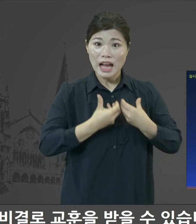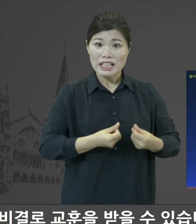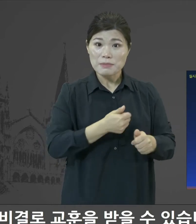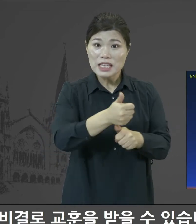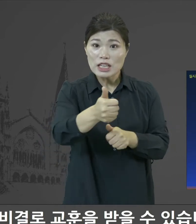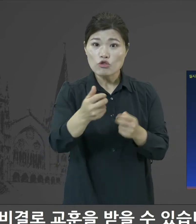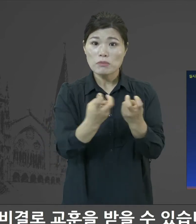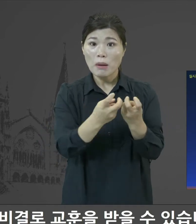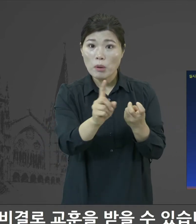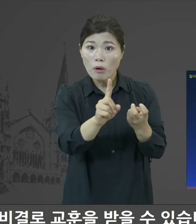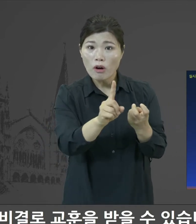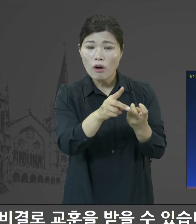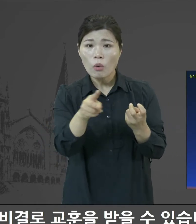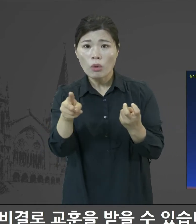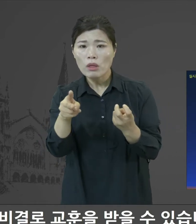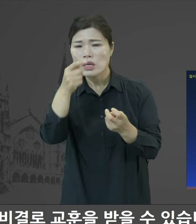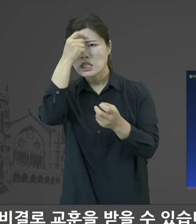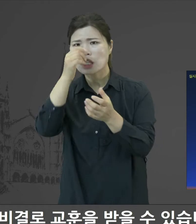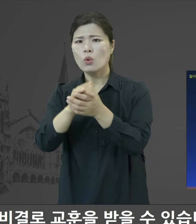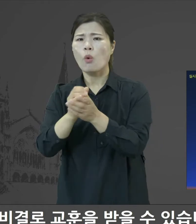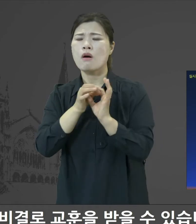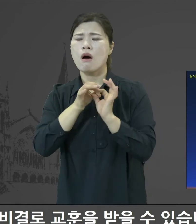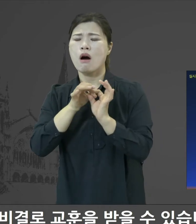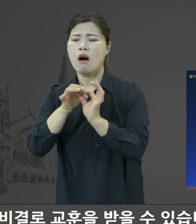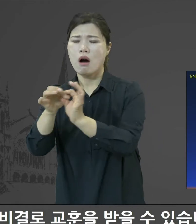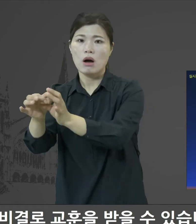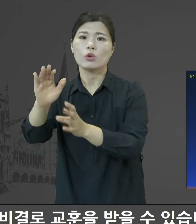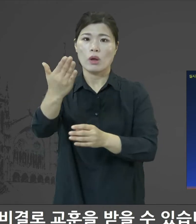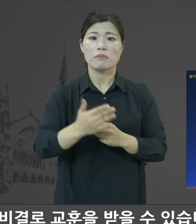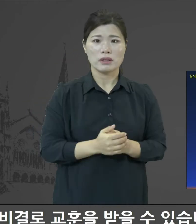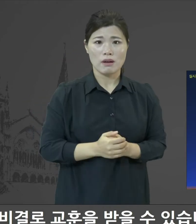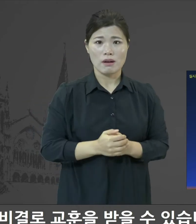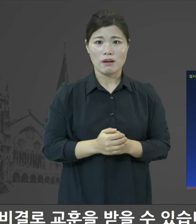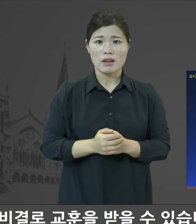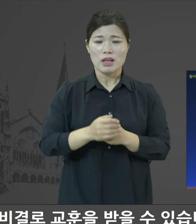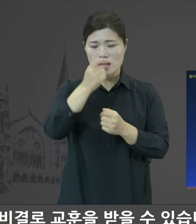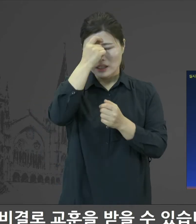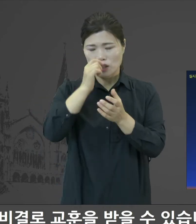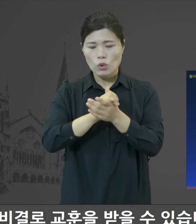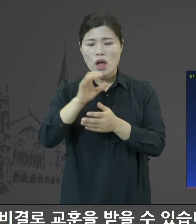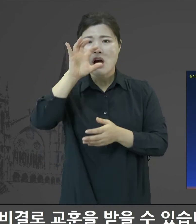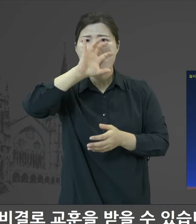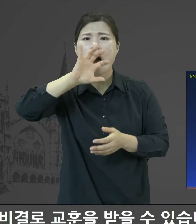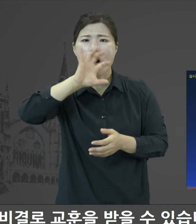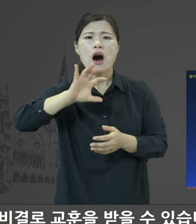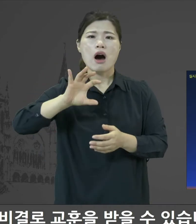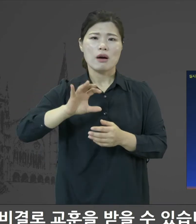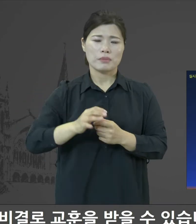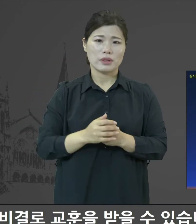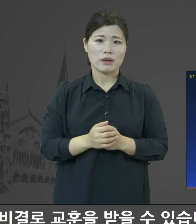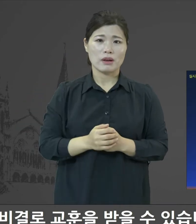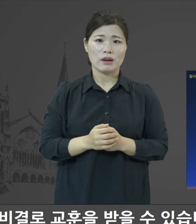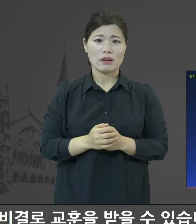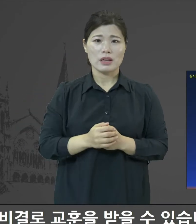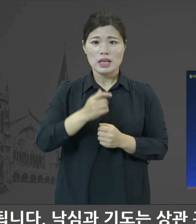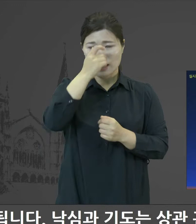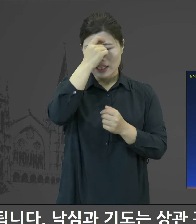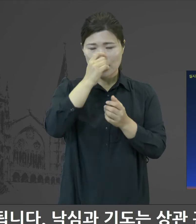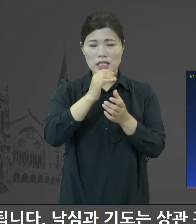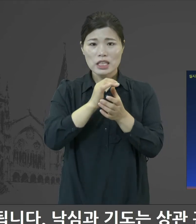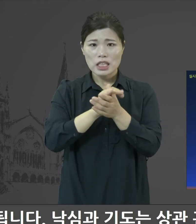뭡니까? 기도가 끊이지 않는 겁니다. 기도의 훈련이 되어 있는 겁니다. 기도는 영혼의